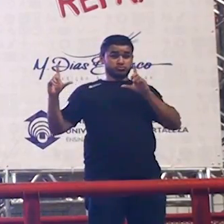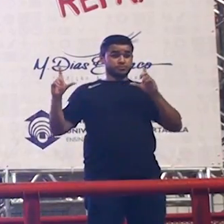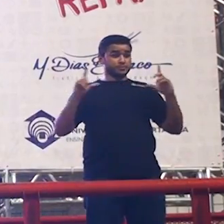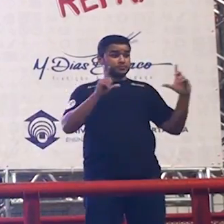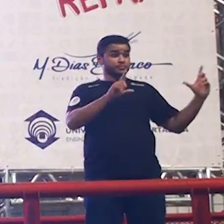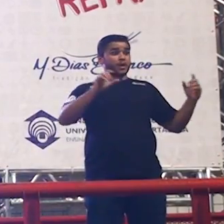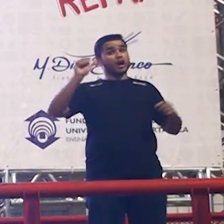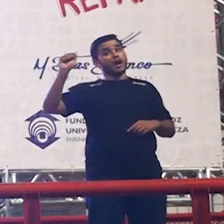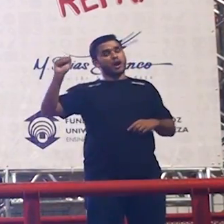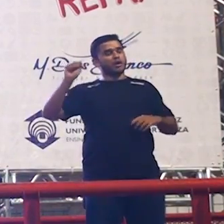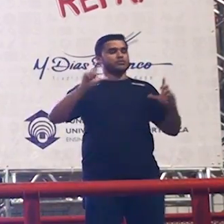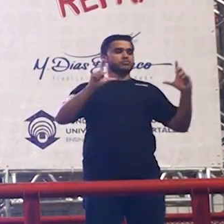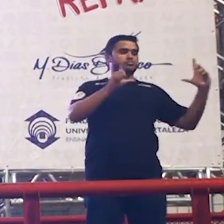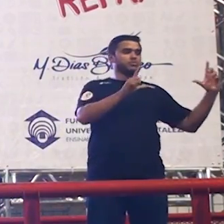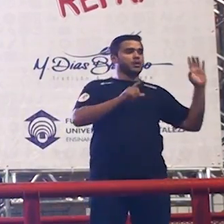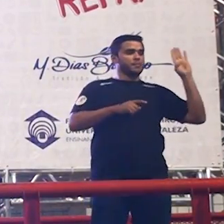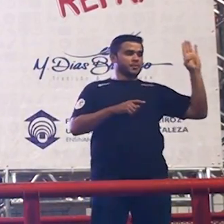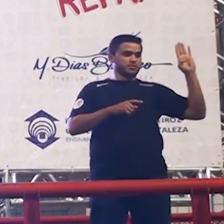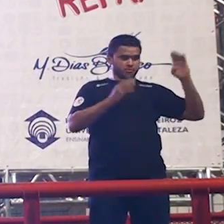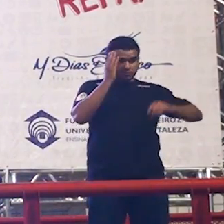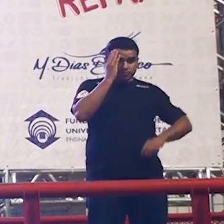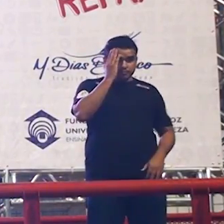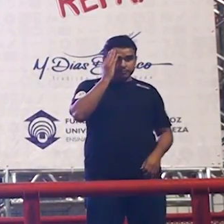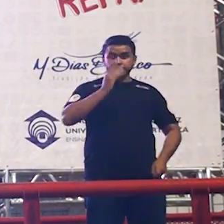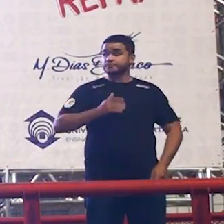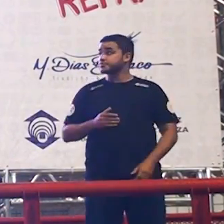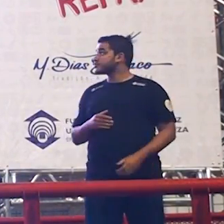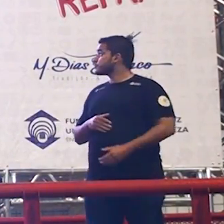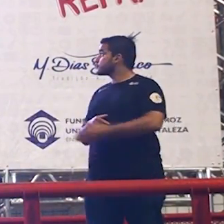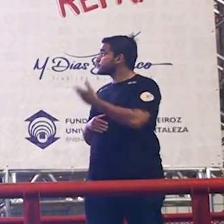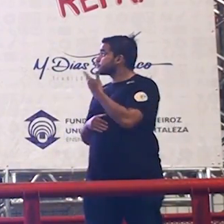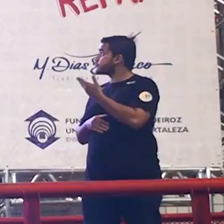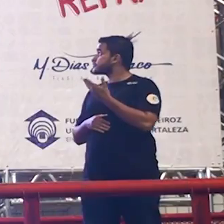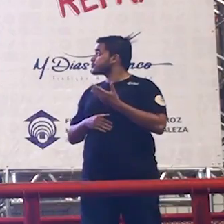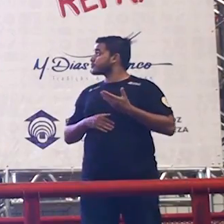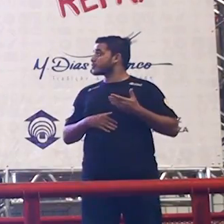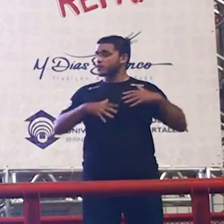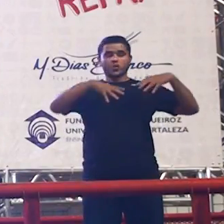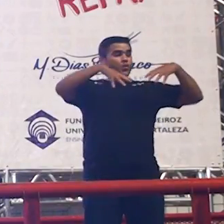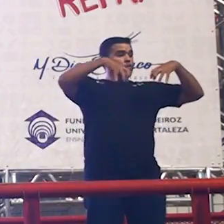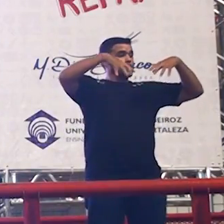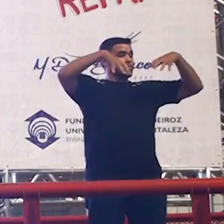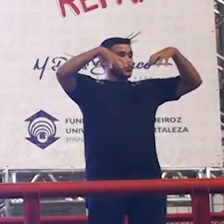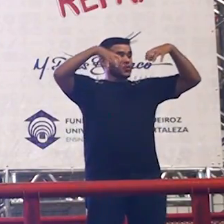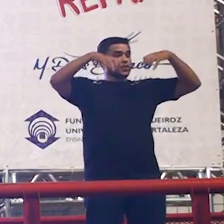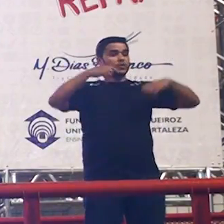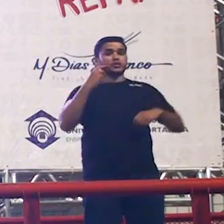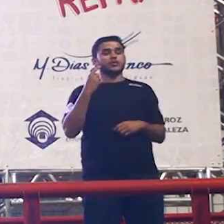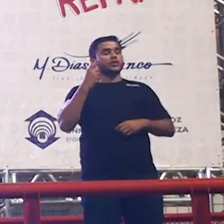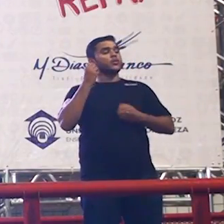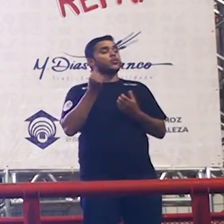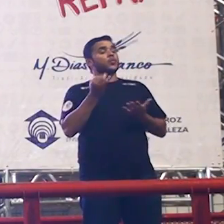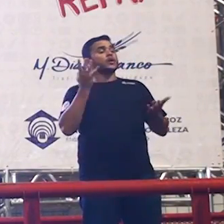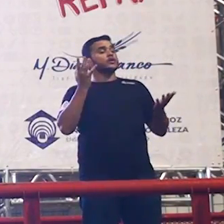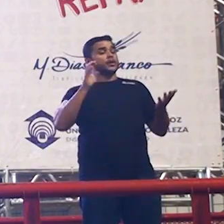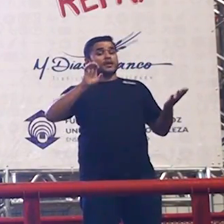B. Veja aqui embaixo, eu tenho 2 gotículas de água subindo. Isso indica para mim